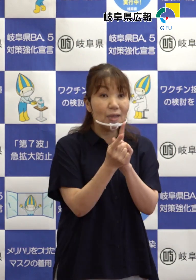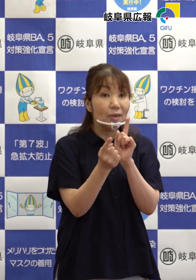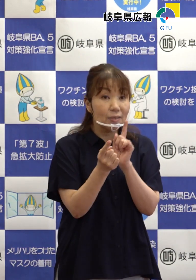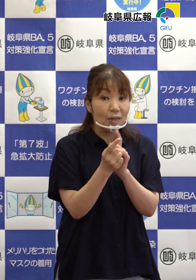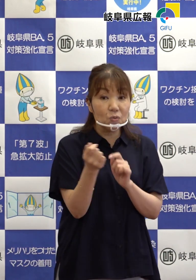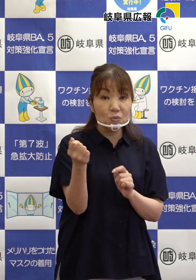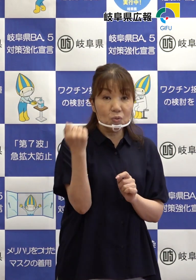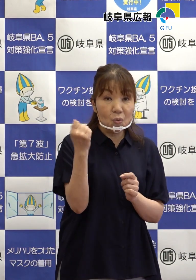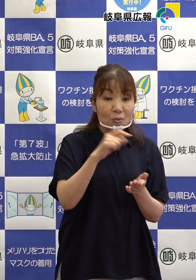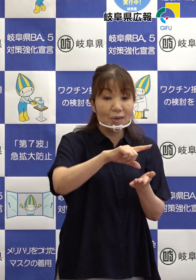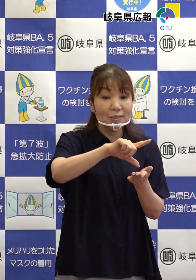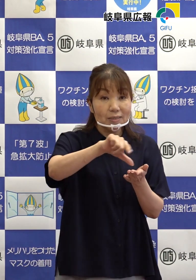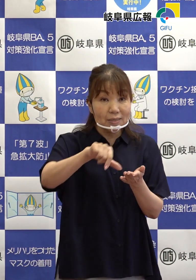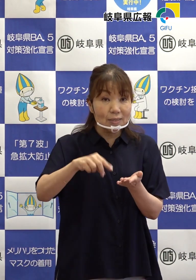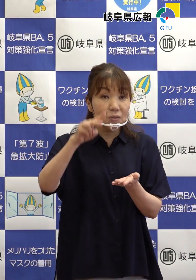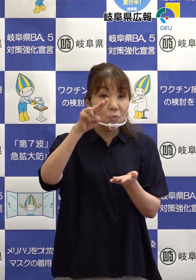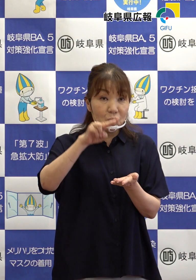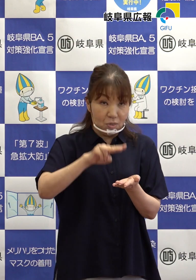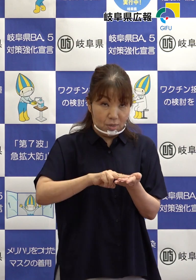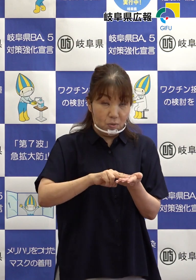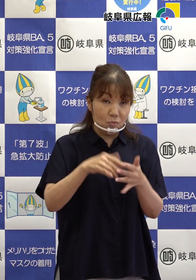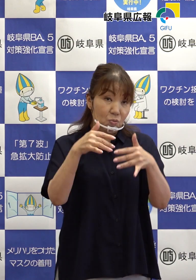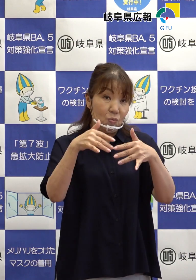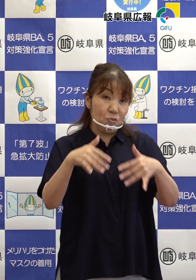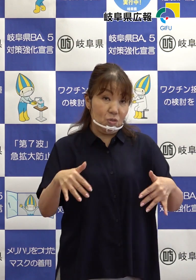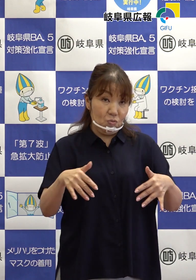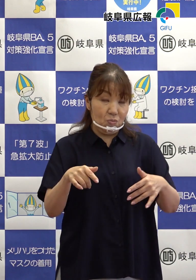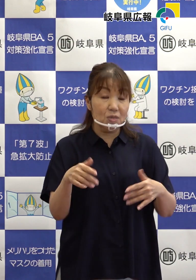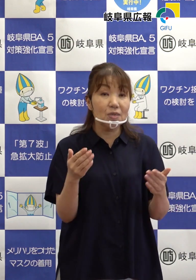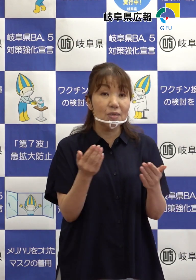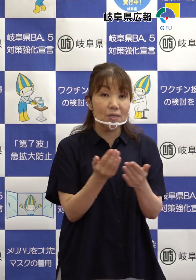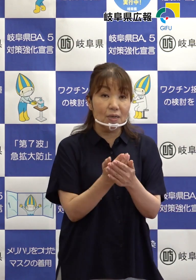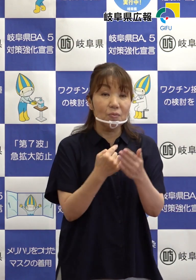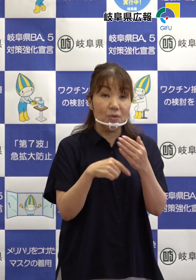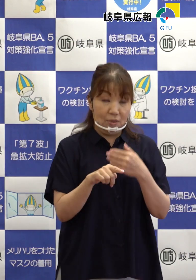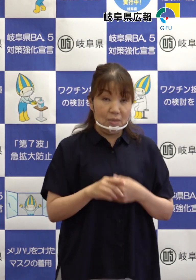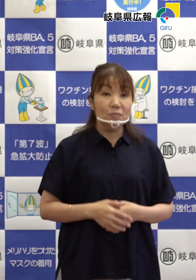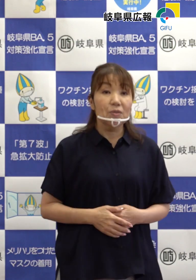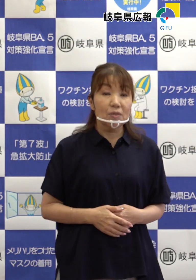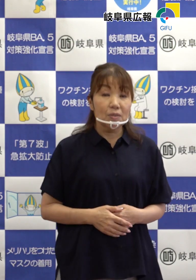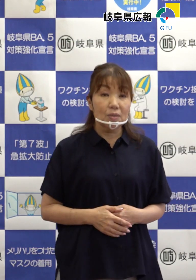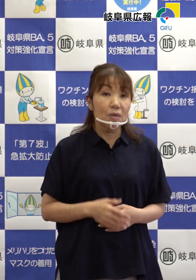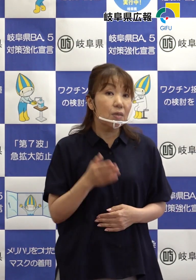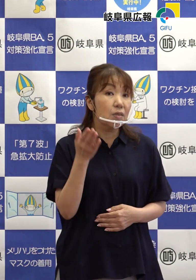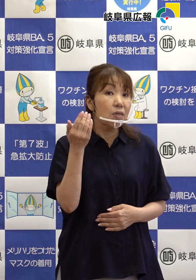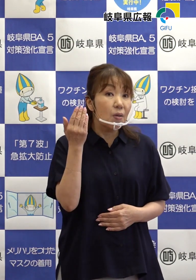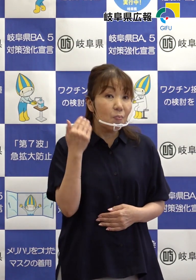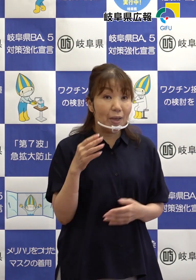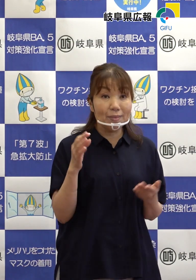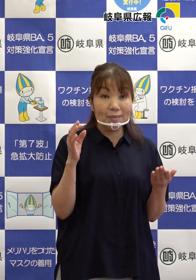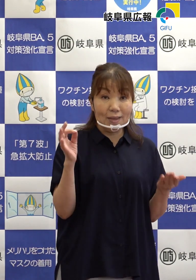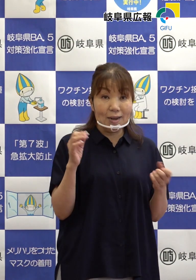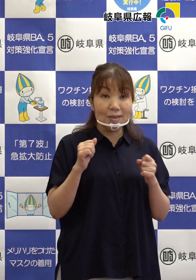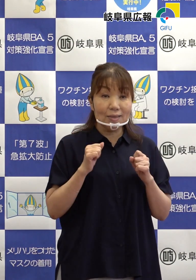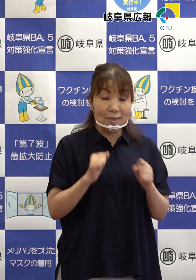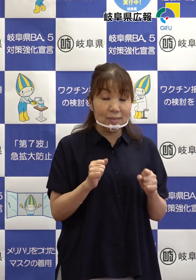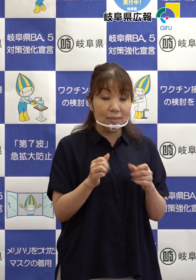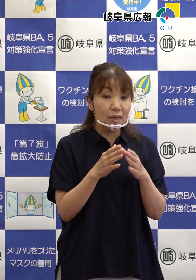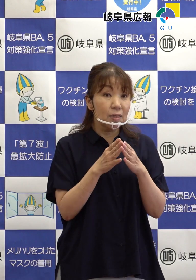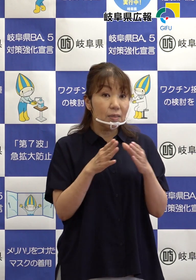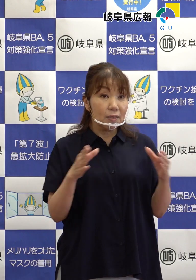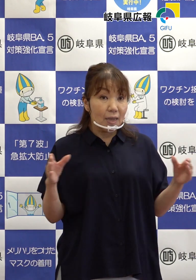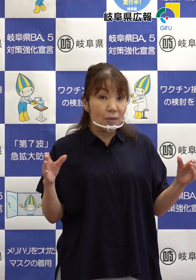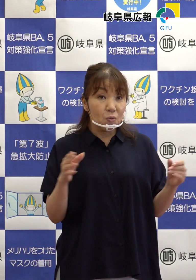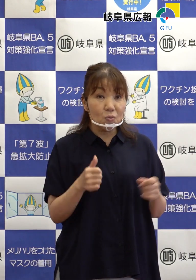こういうまあ仕組みをを考えておいたございましたこれは線パーのならで行いました前1次会で